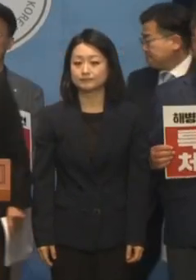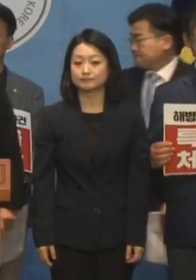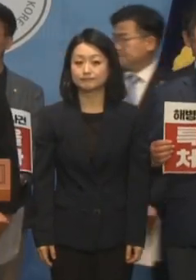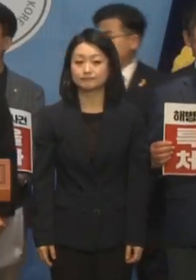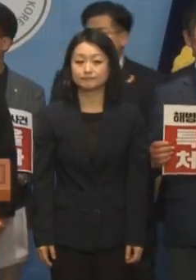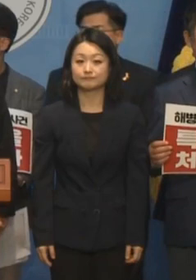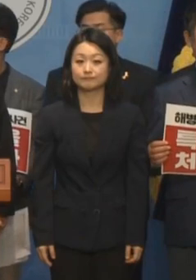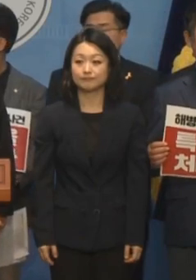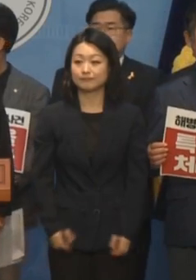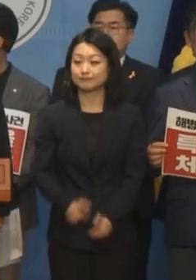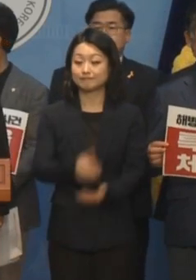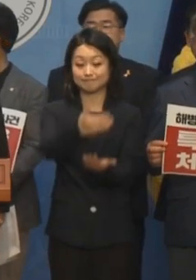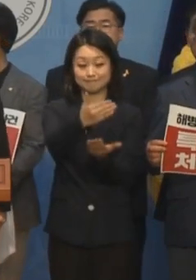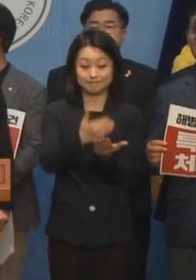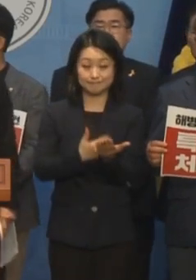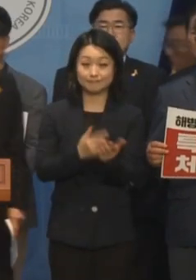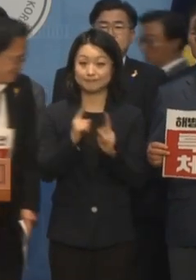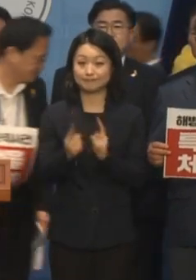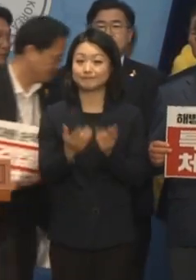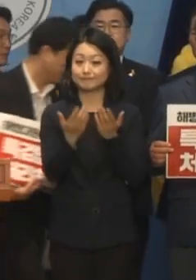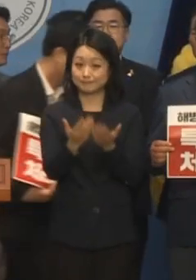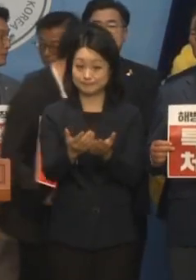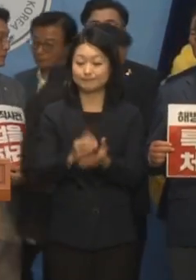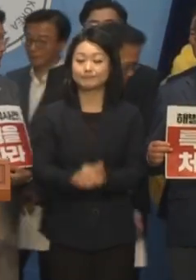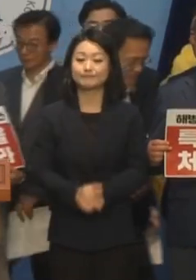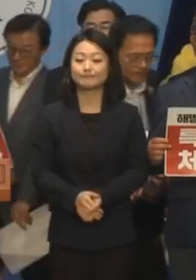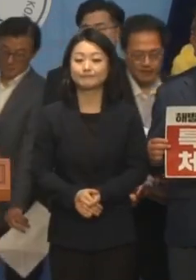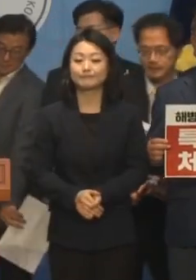예, 기자회견문 낭독이 있겠습니다.